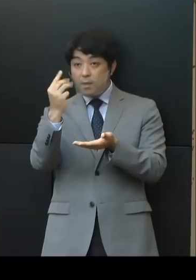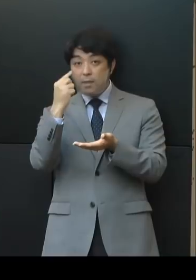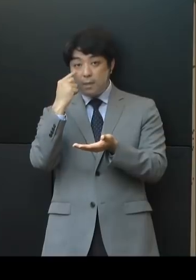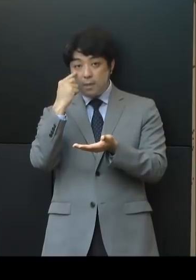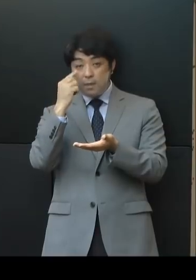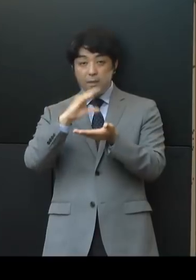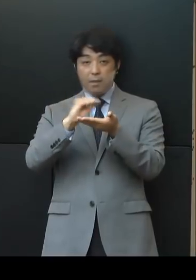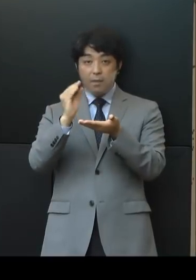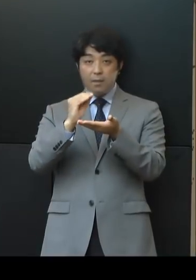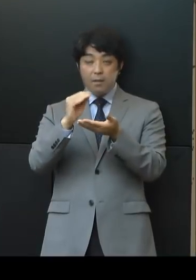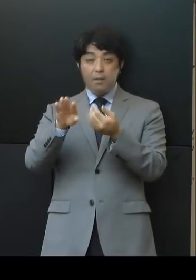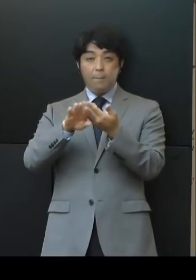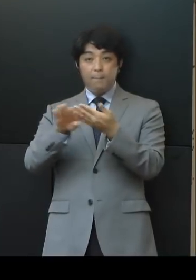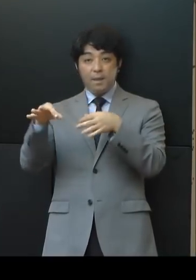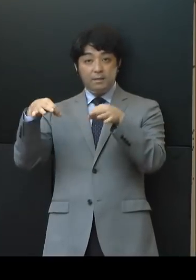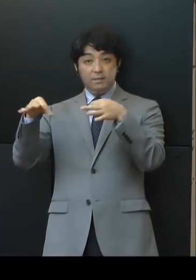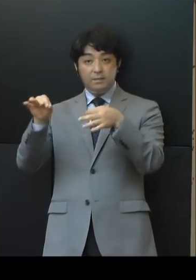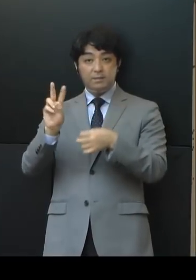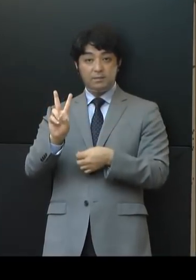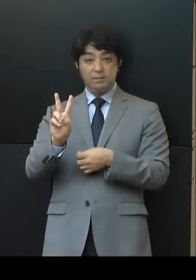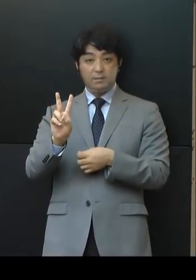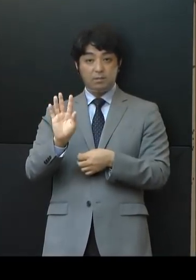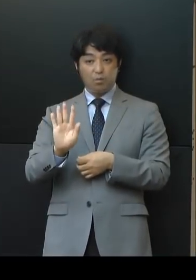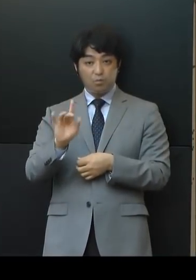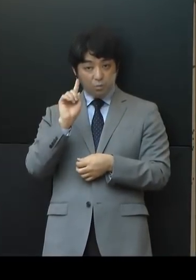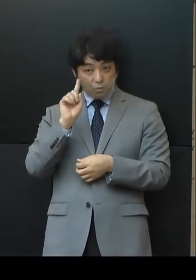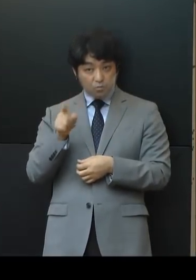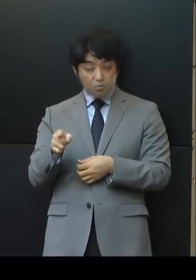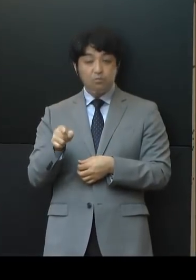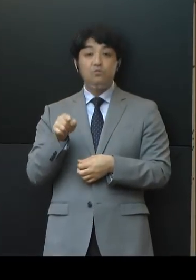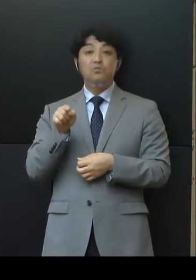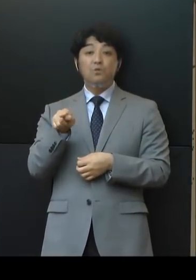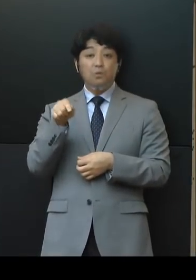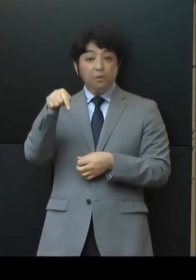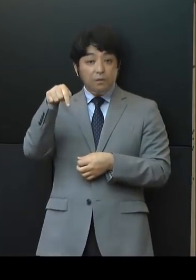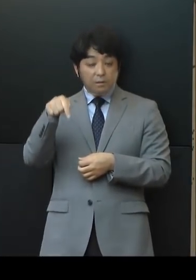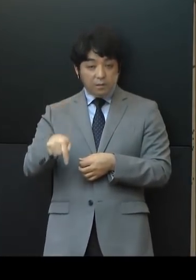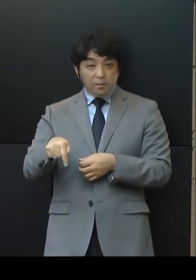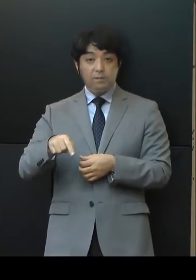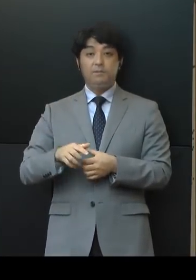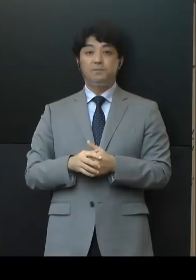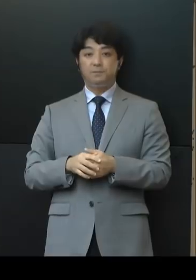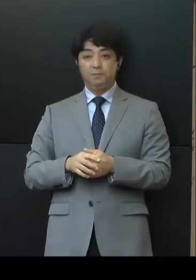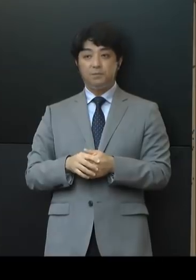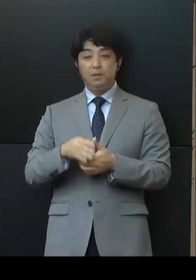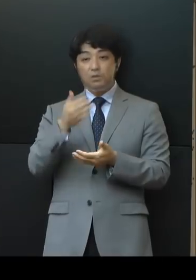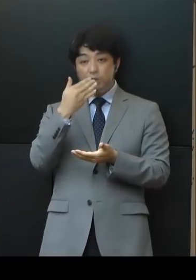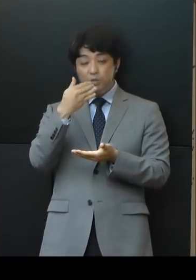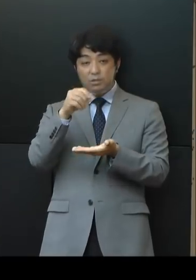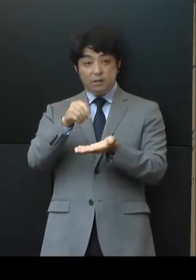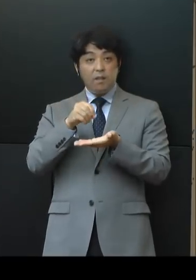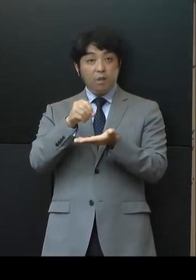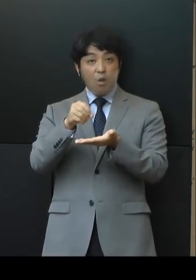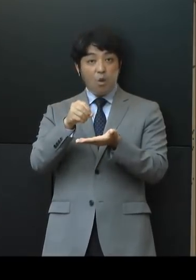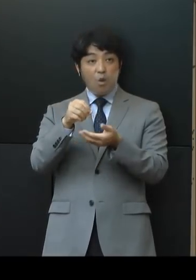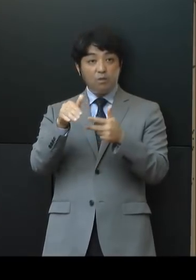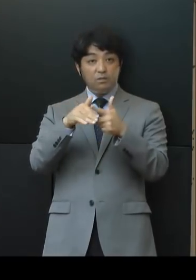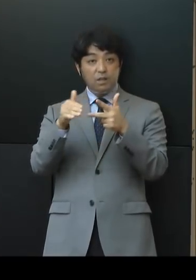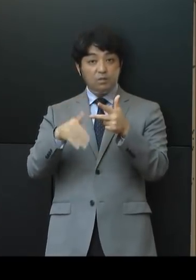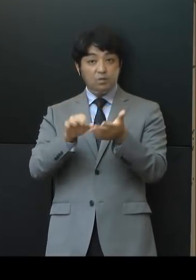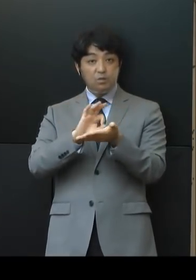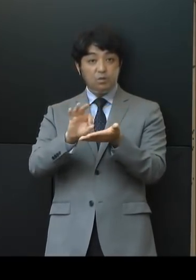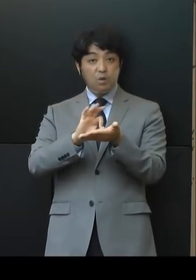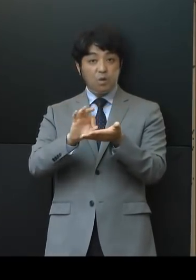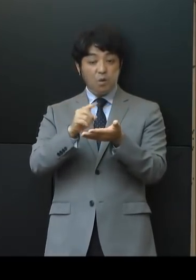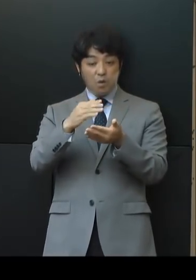3枚目に、別紙にというのがありまして、そこの、食事提供施設の3の移行